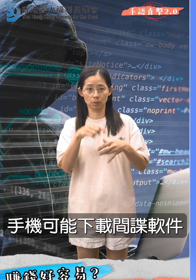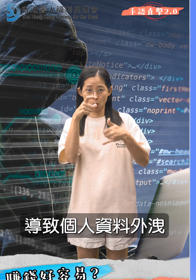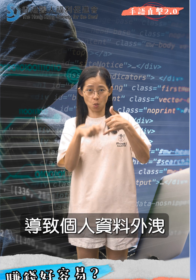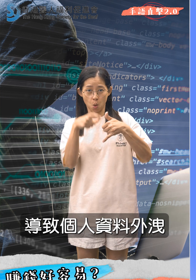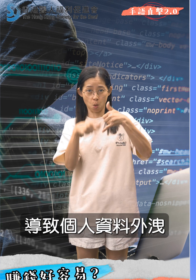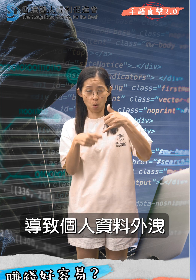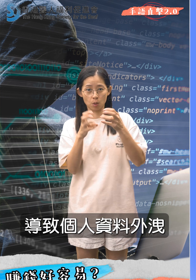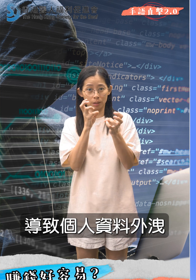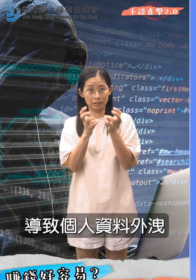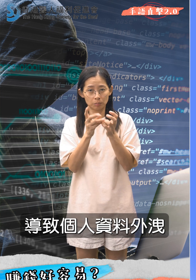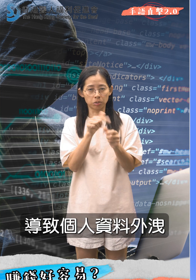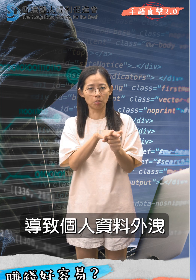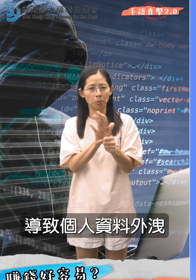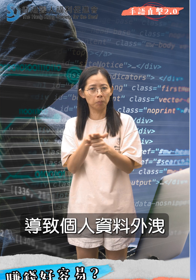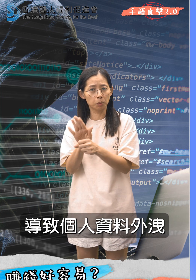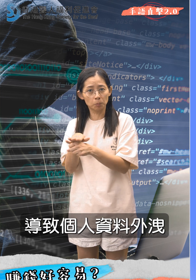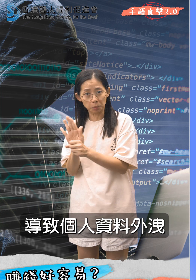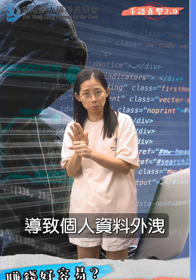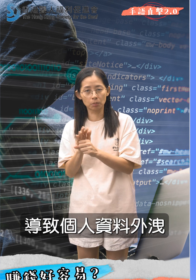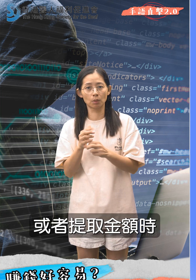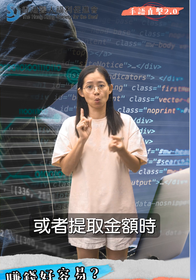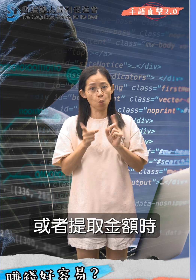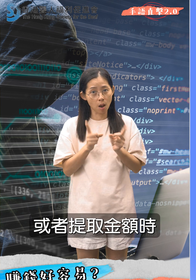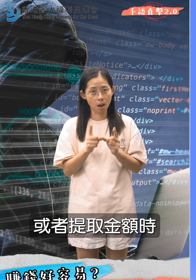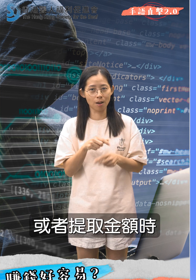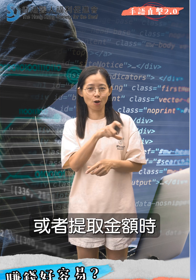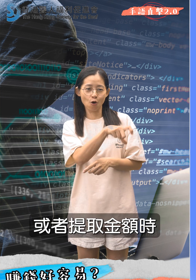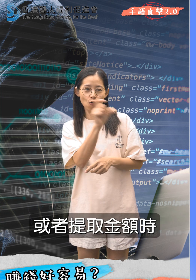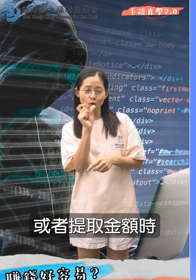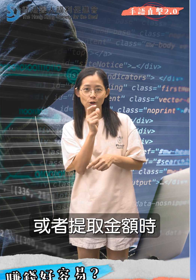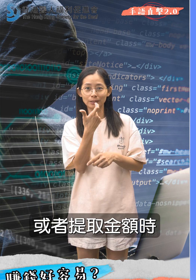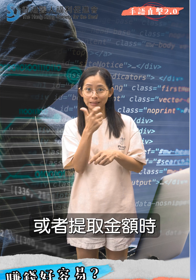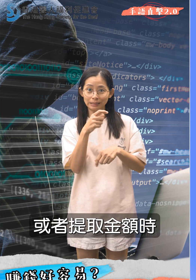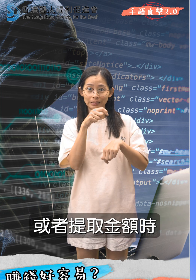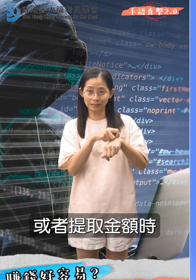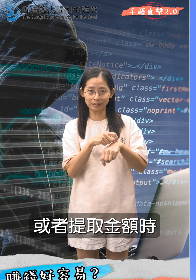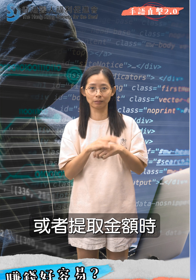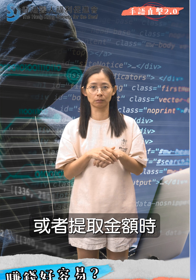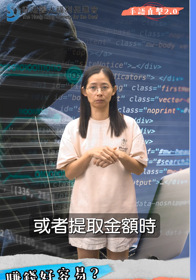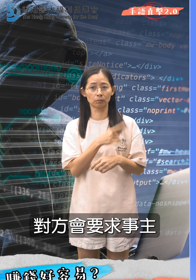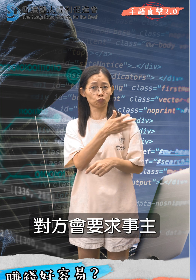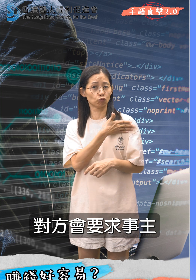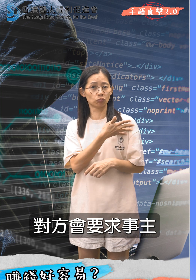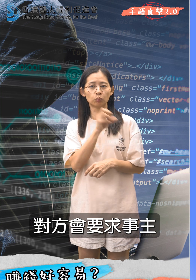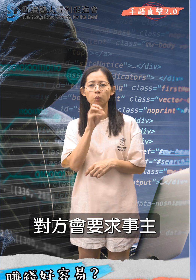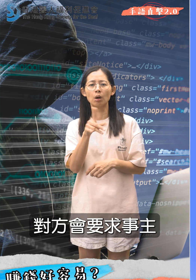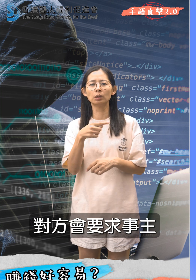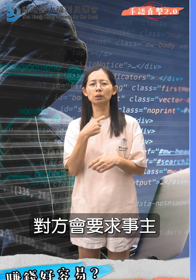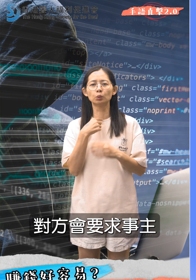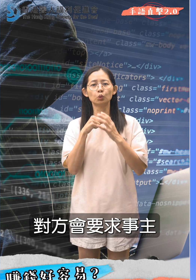導致個人資料外泄，或者提取金額嘅時候，對方會要求事主